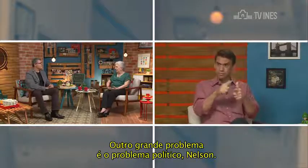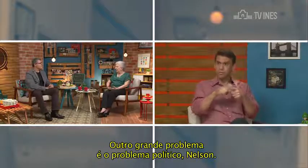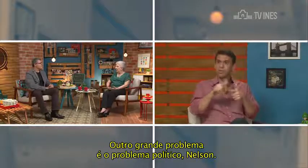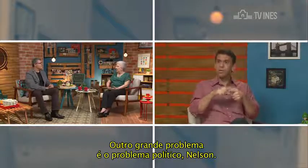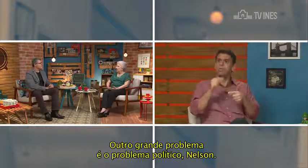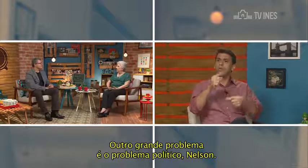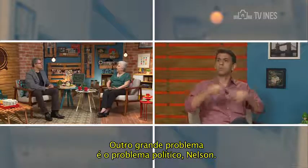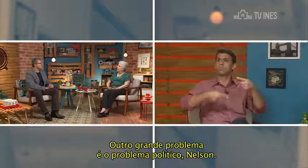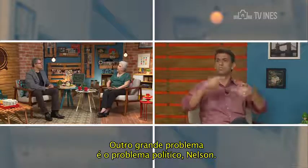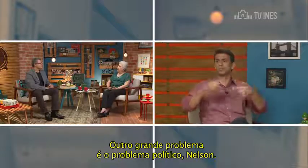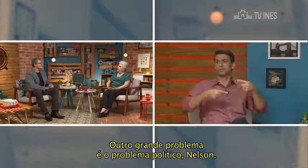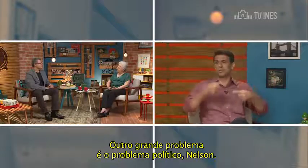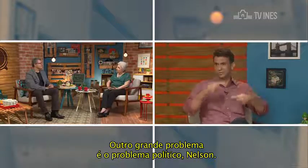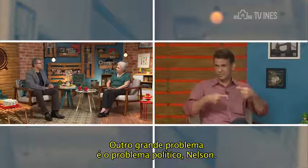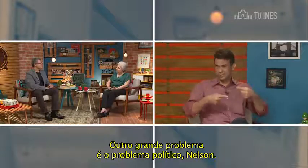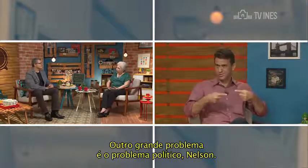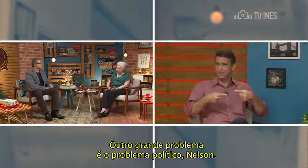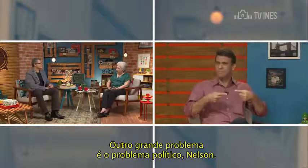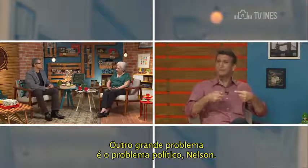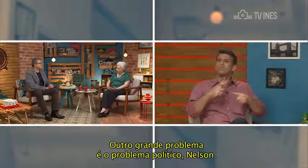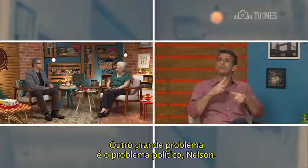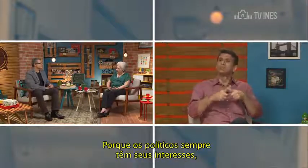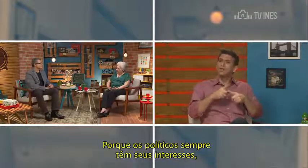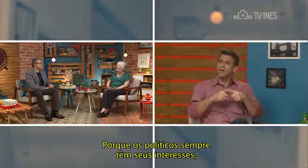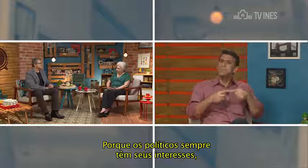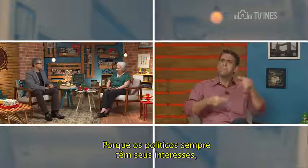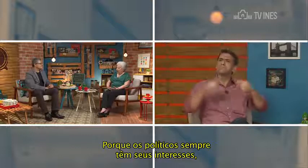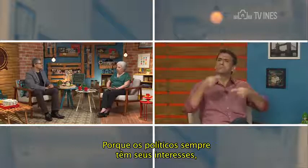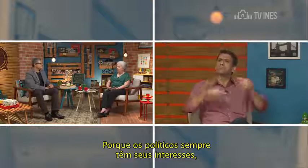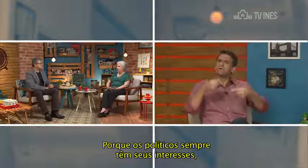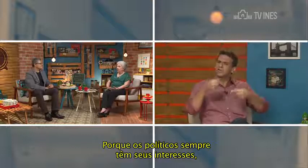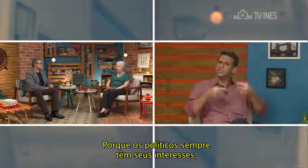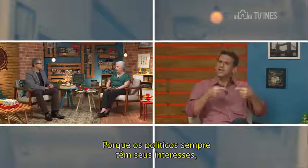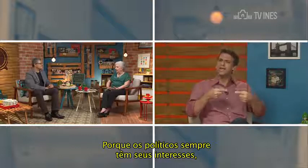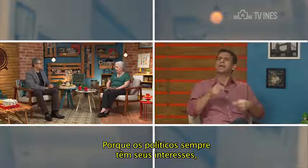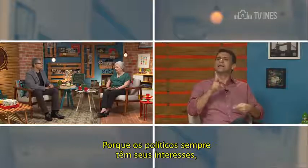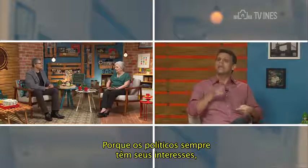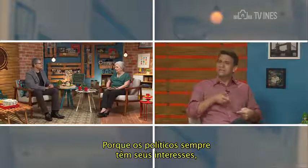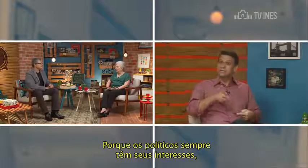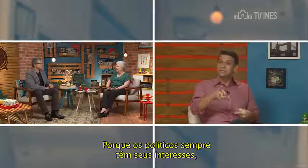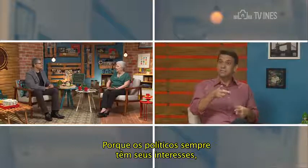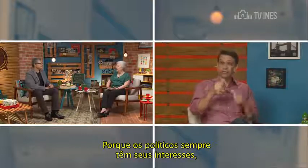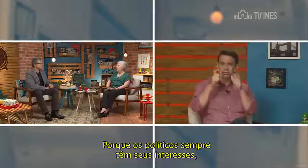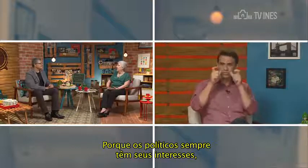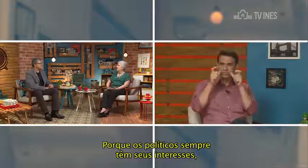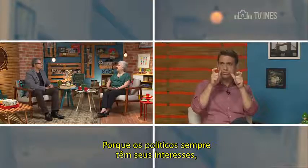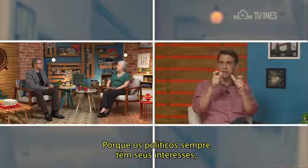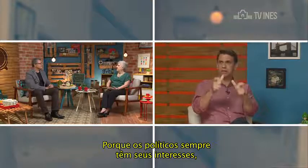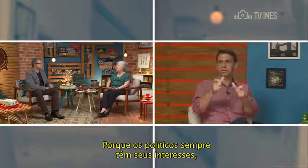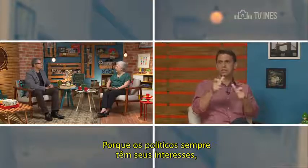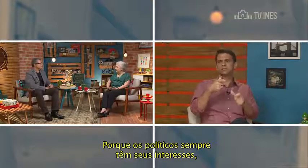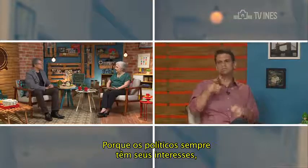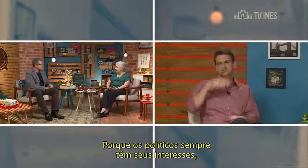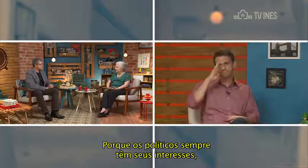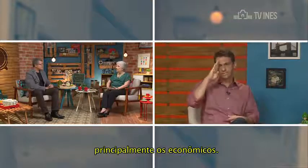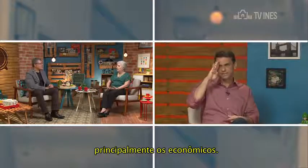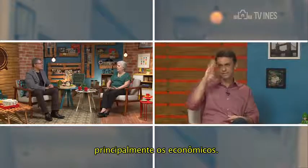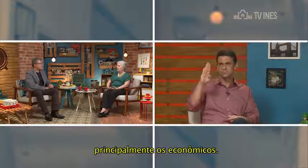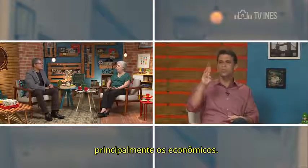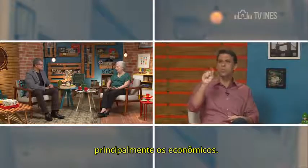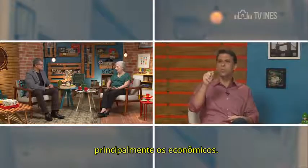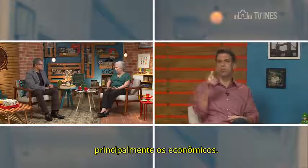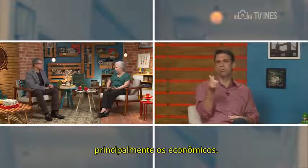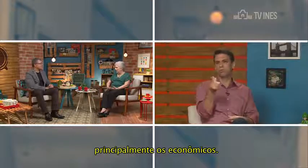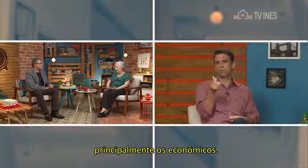problema É o problema Político Nelson Porque os políticos Sempre tem Seus interesses